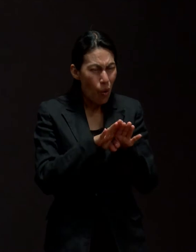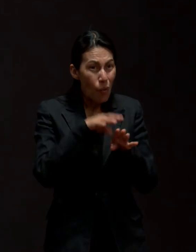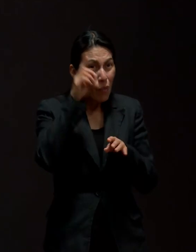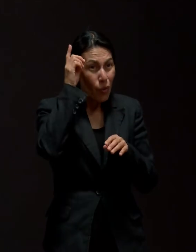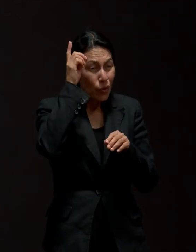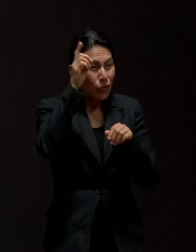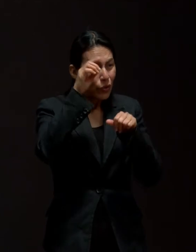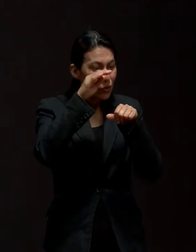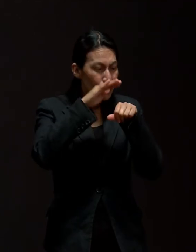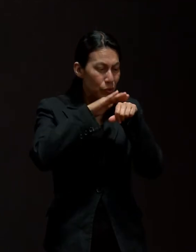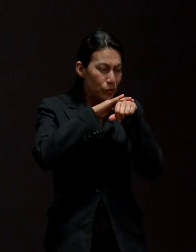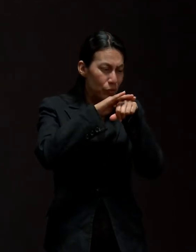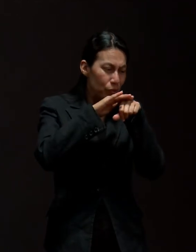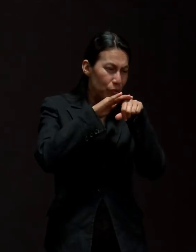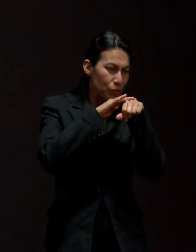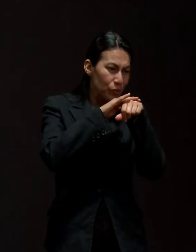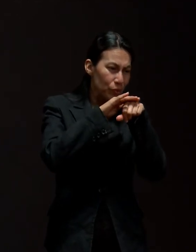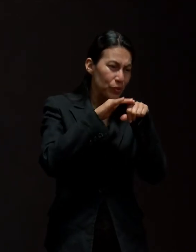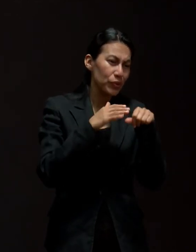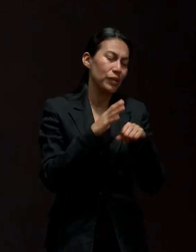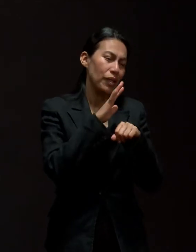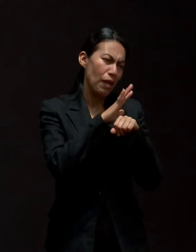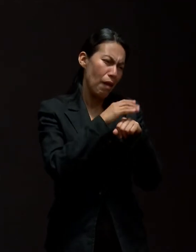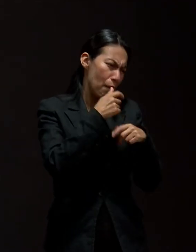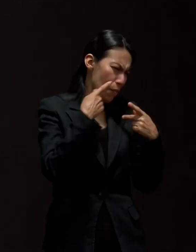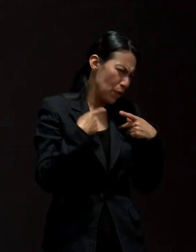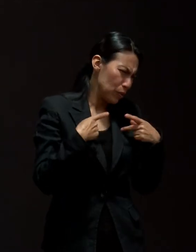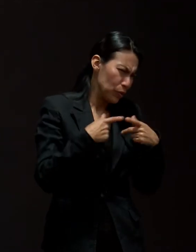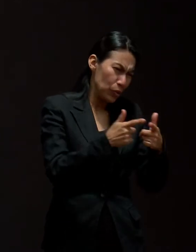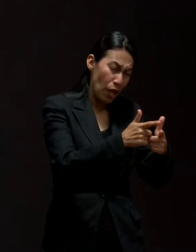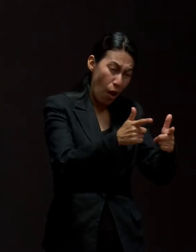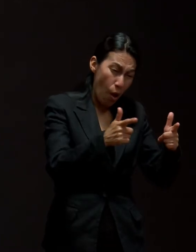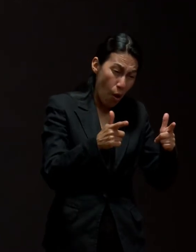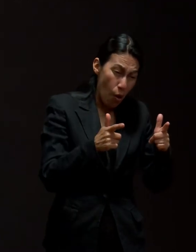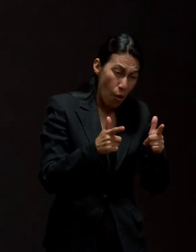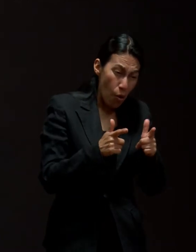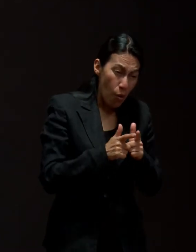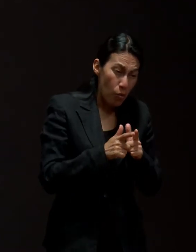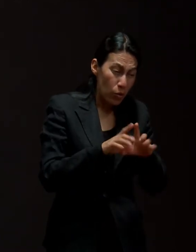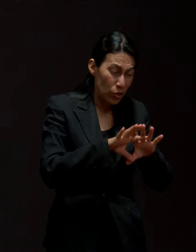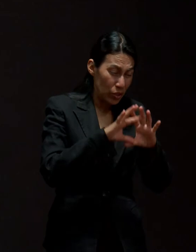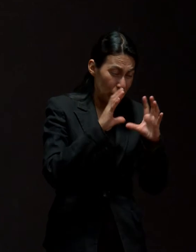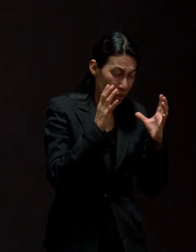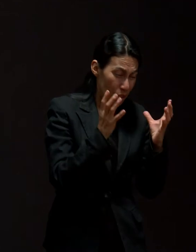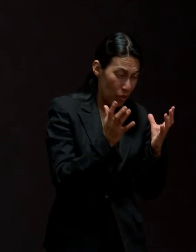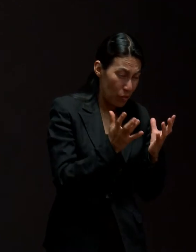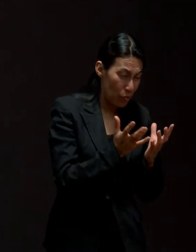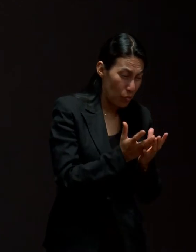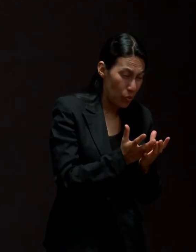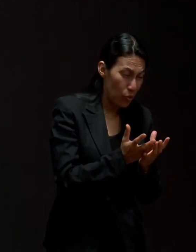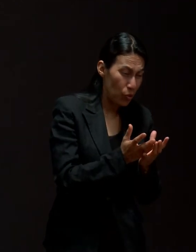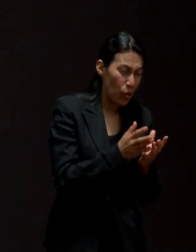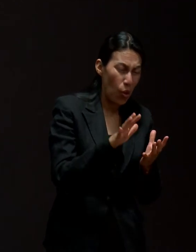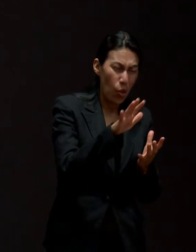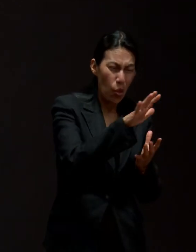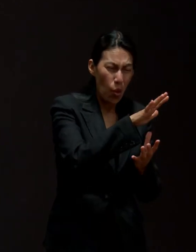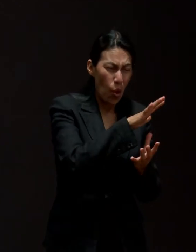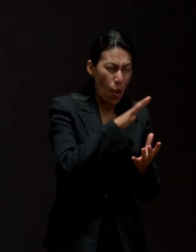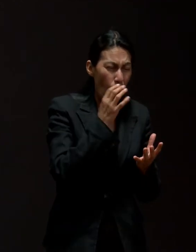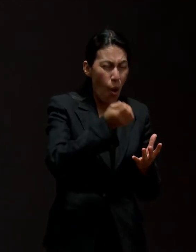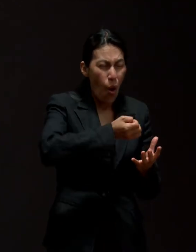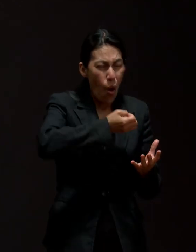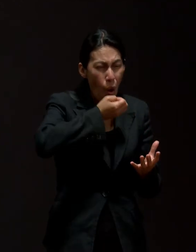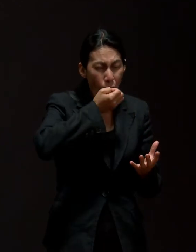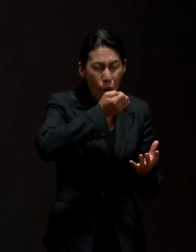tenemos la visión del ungimiento divino de que si se forman grupos de oración alrededor del